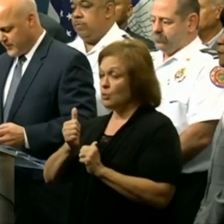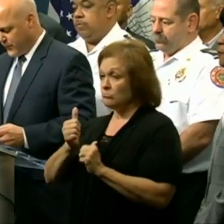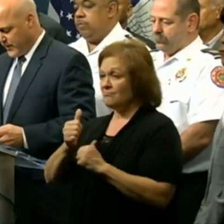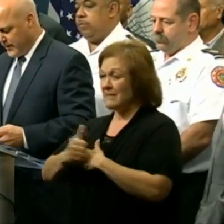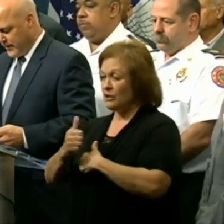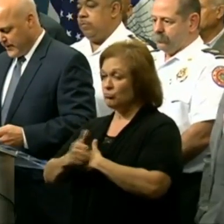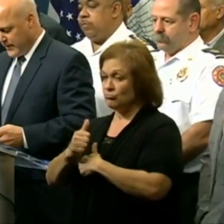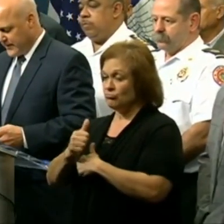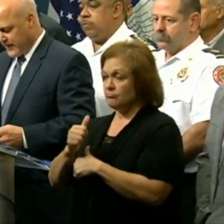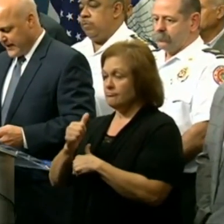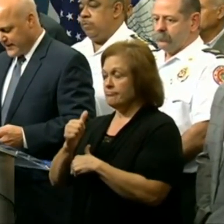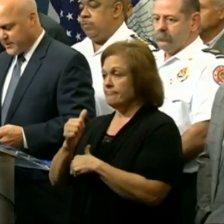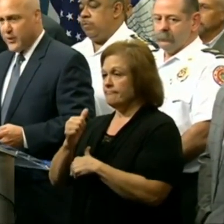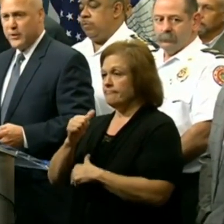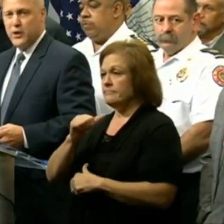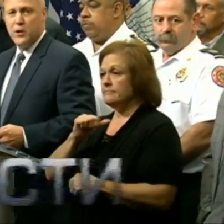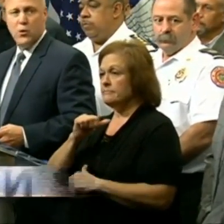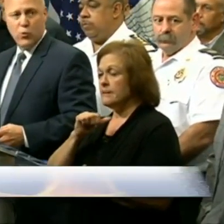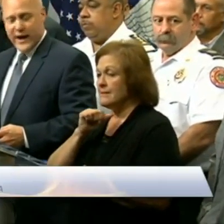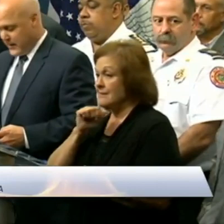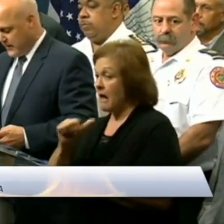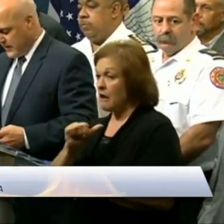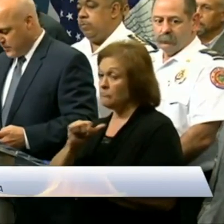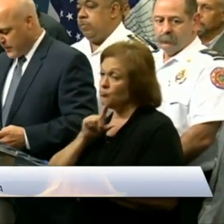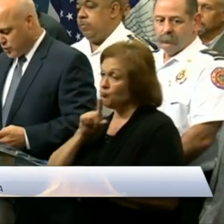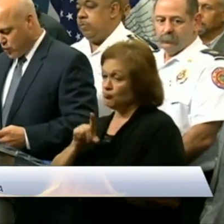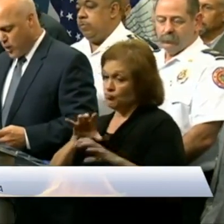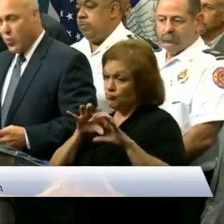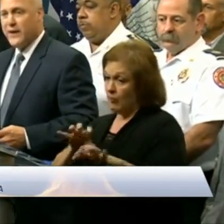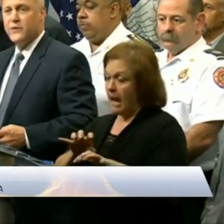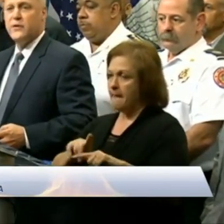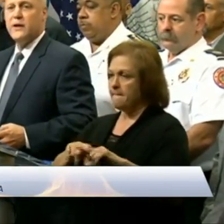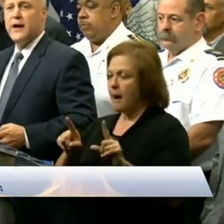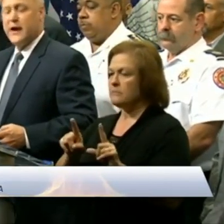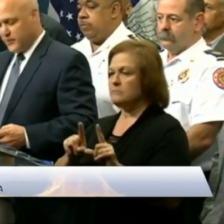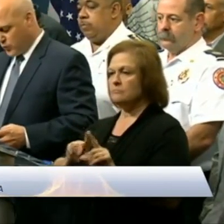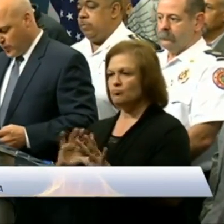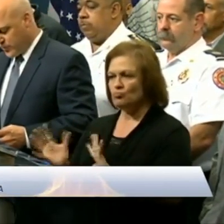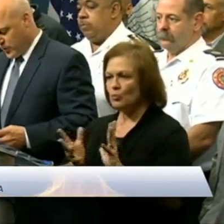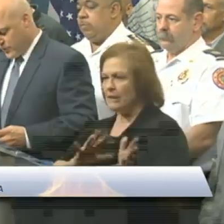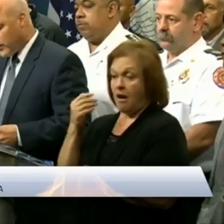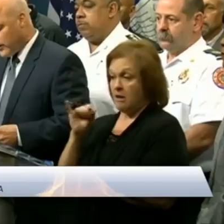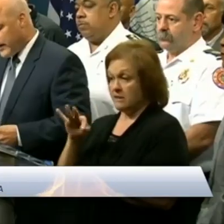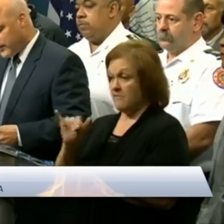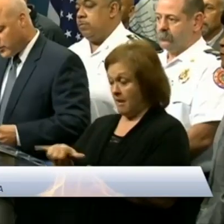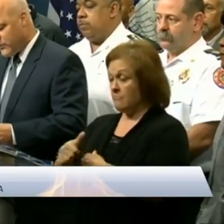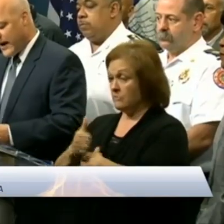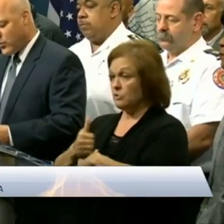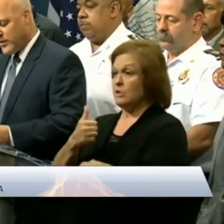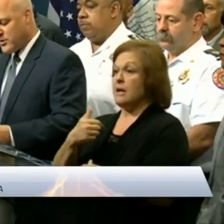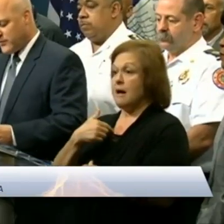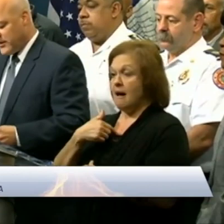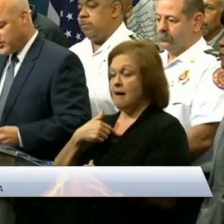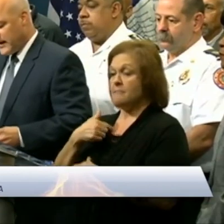Самая большая угроза для нас не столько дождь, сколько ветер и штормовые волны. В связи с этим я отдаю распоряжение об обязательной